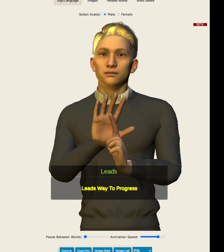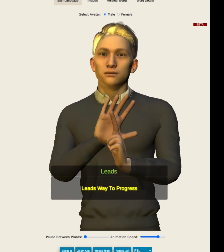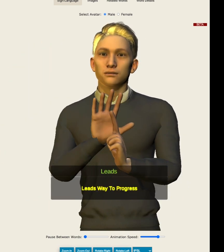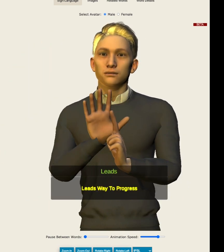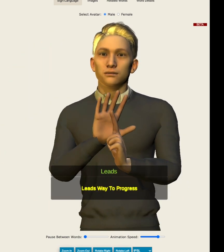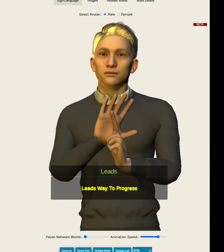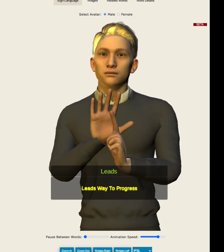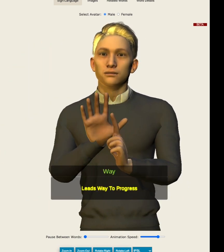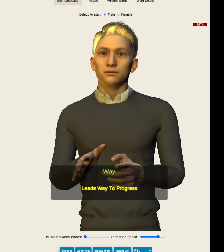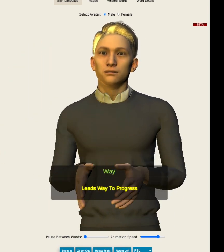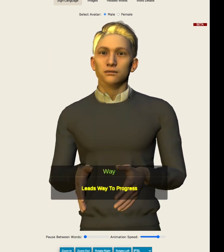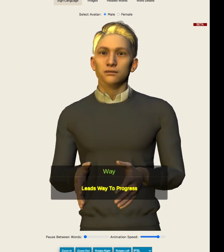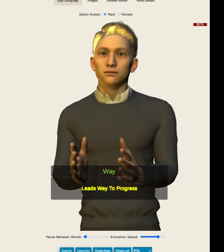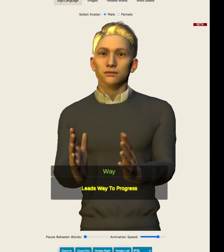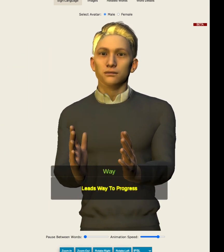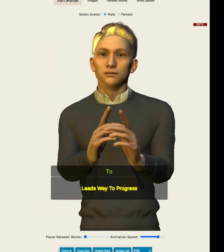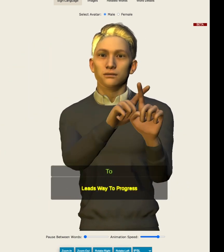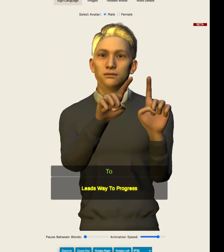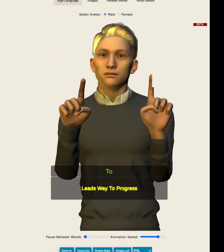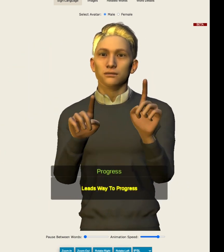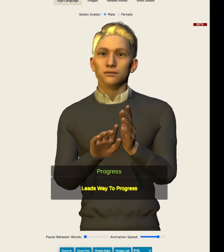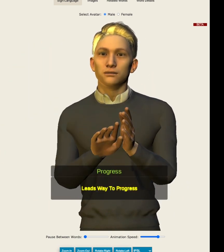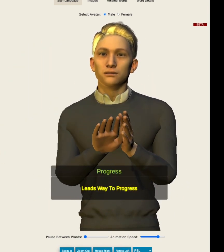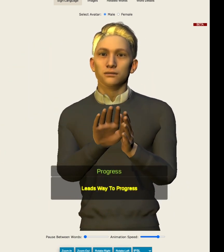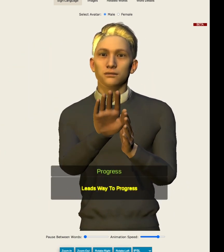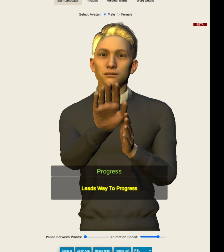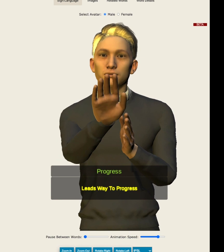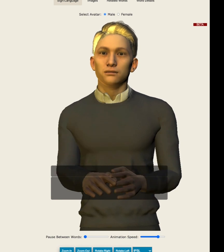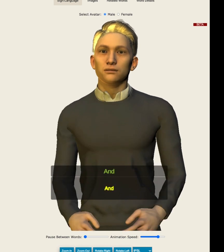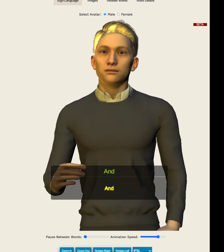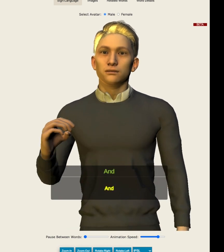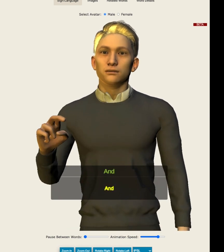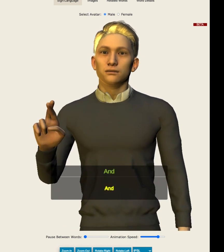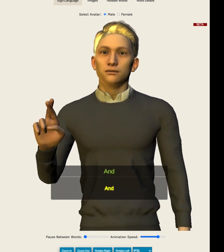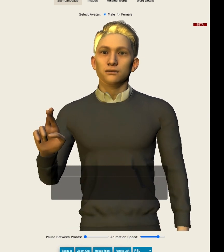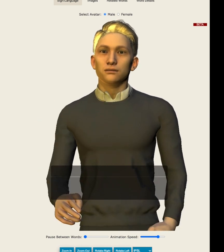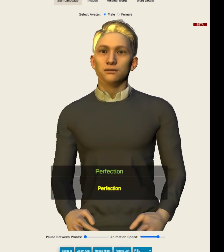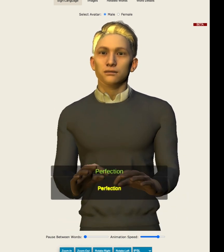پرچمِ ستارہ اوہیار